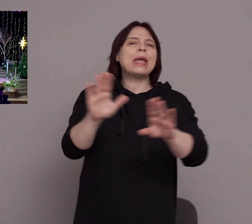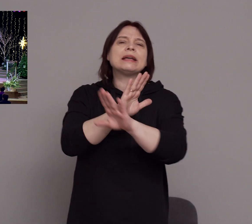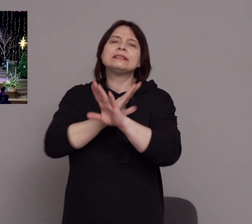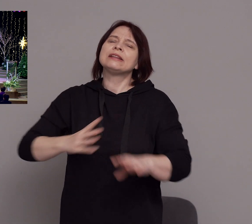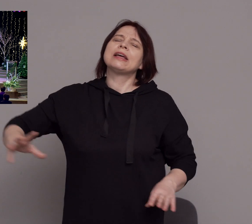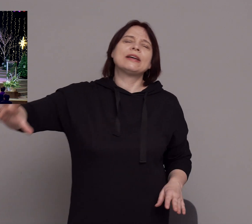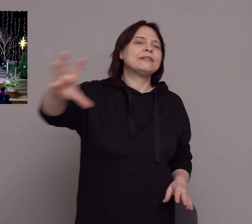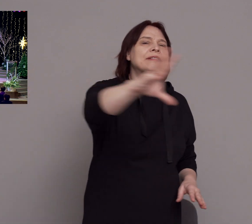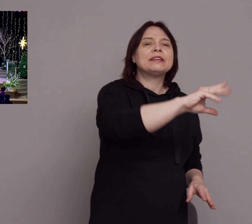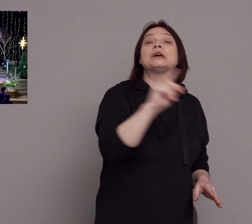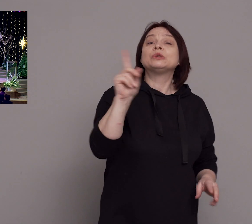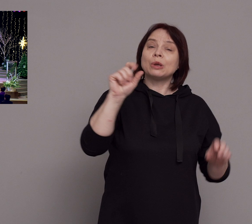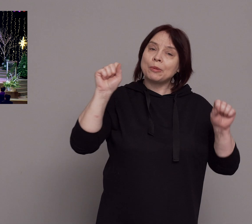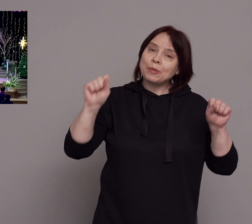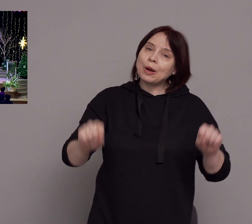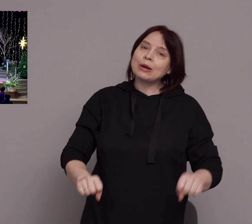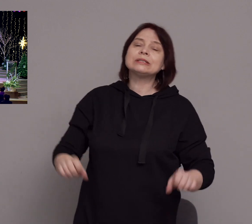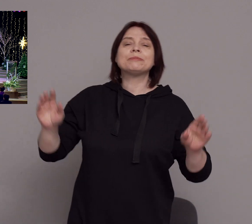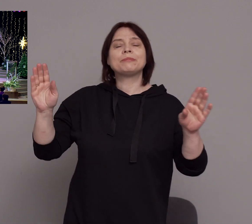Что мы можем